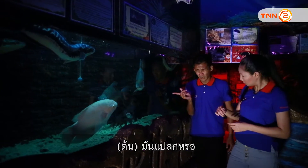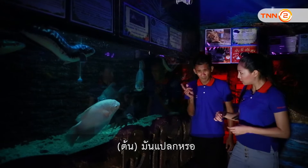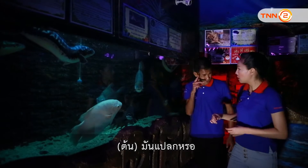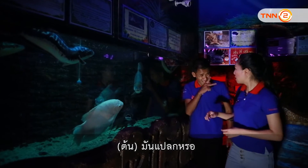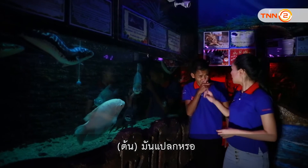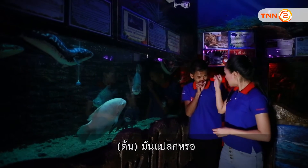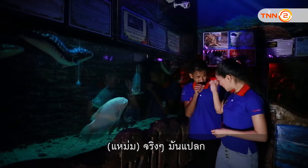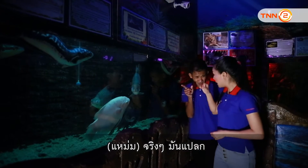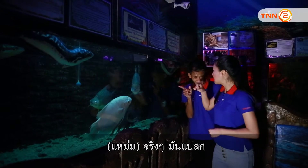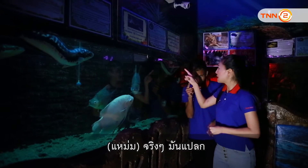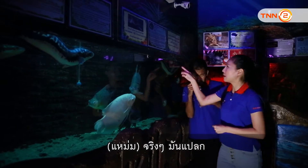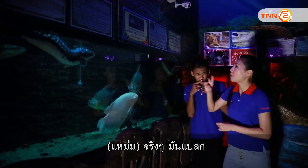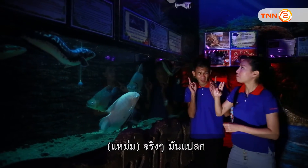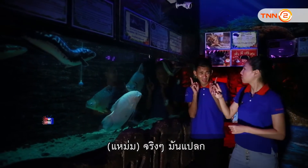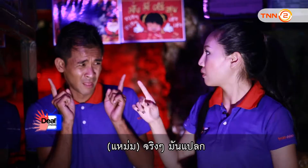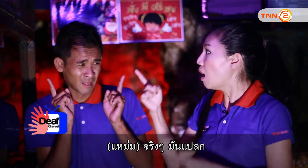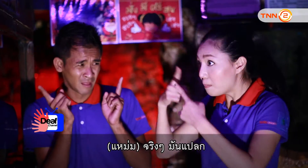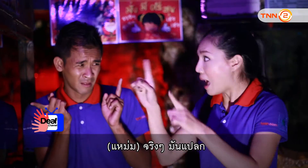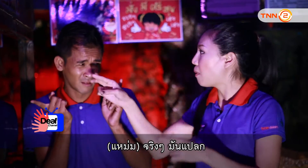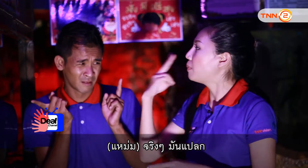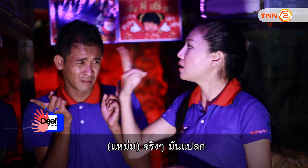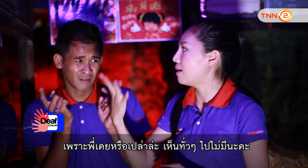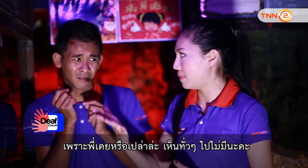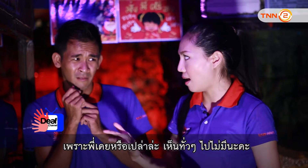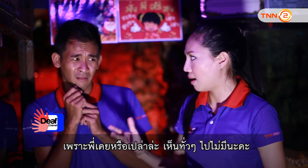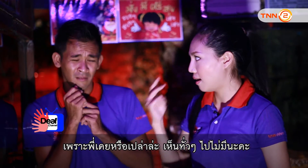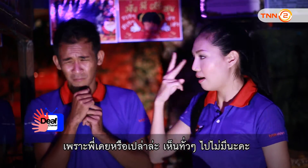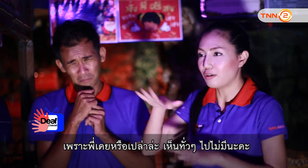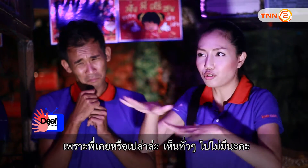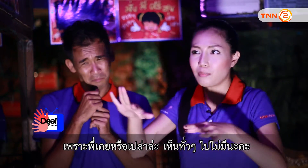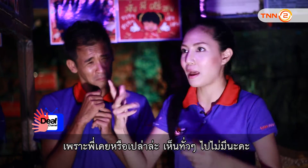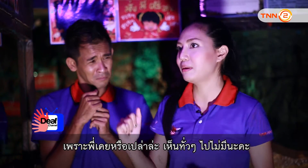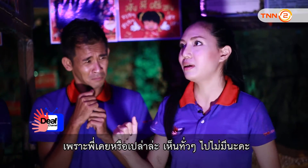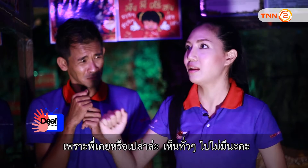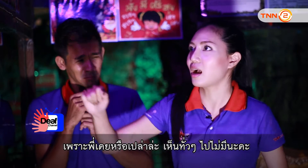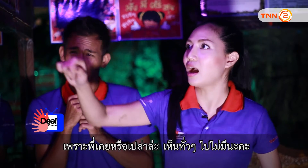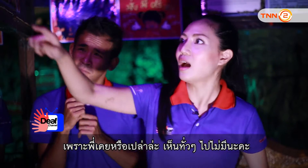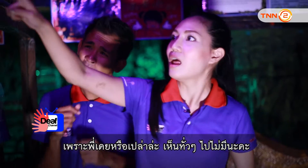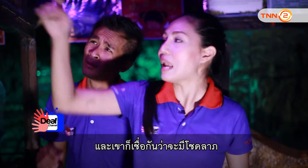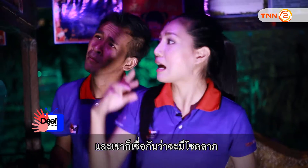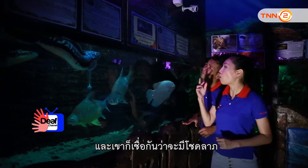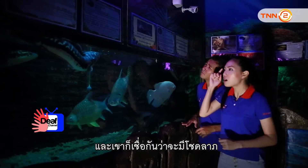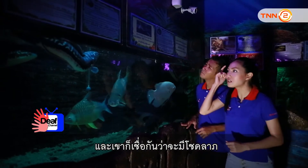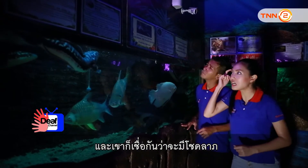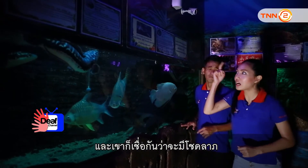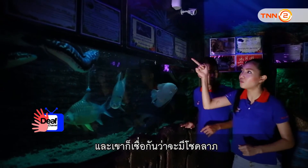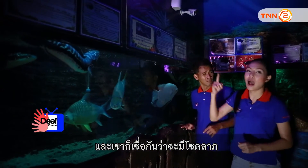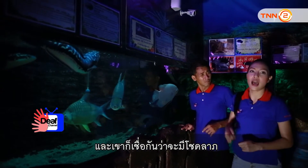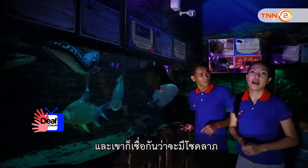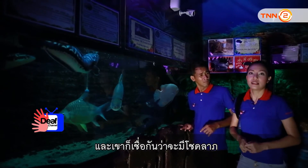กเหรอ จริงจริงแปลกเพราะพี่เคยเห็นปะล่ะเห็นทั่วๆไปไม่มีนะคะและเขาก็เชื่อกันว่าจะมีโ